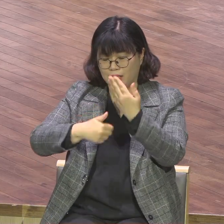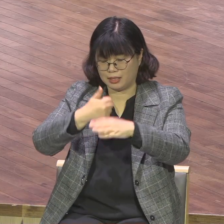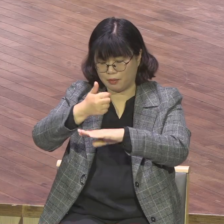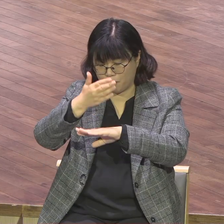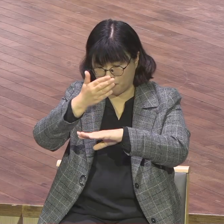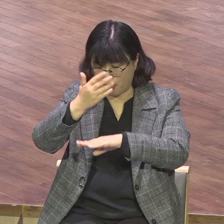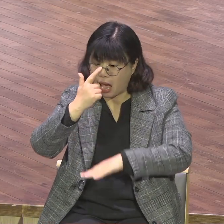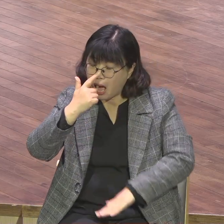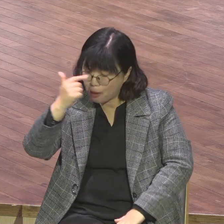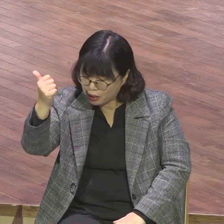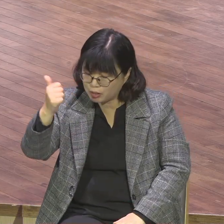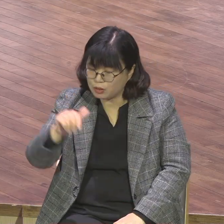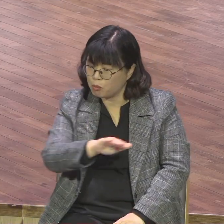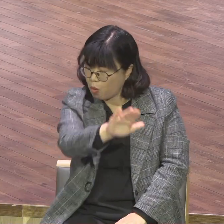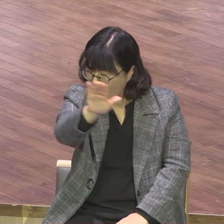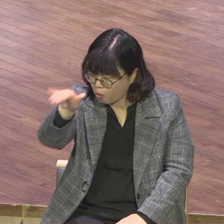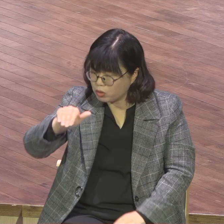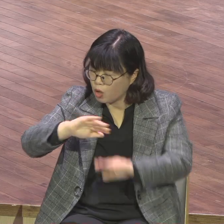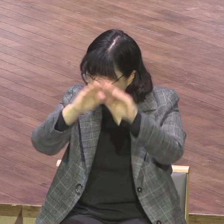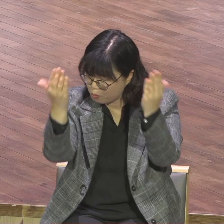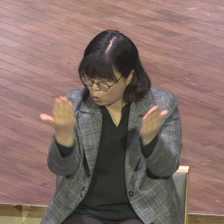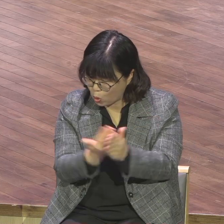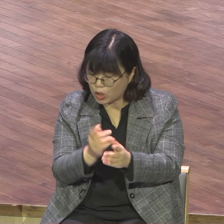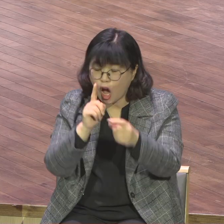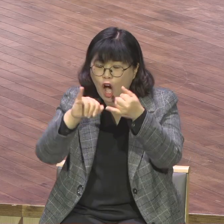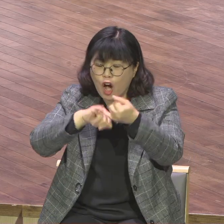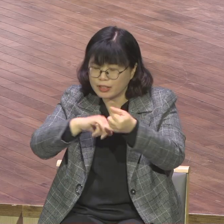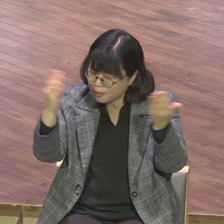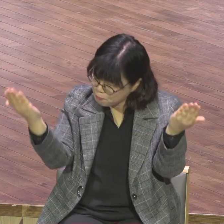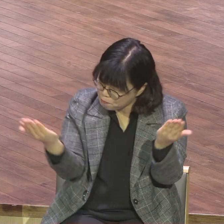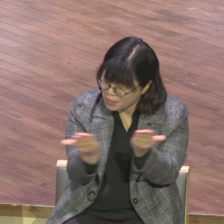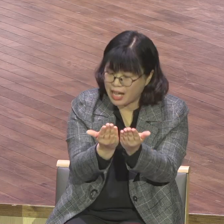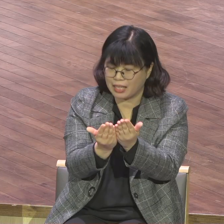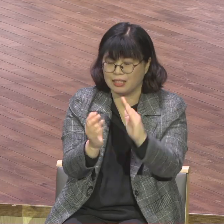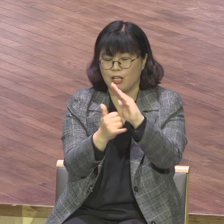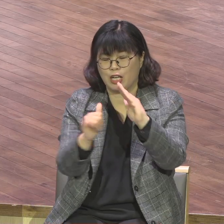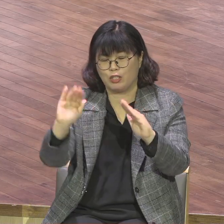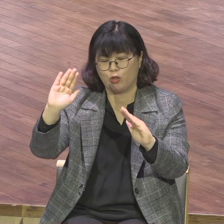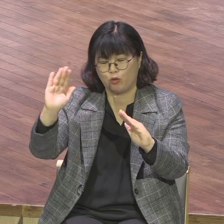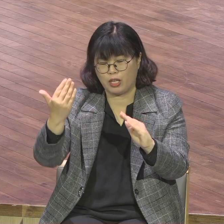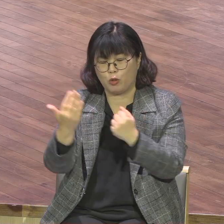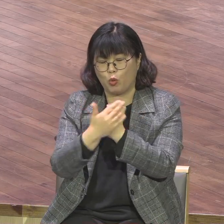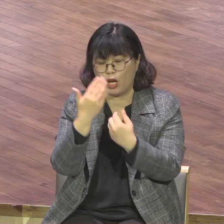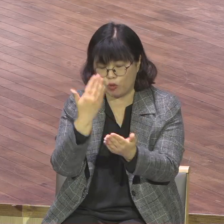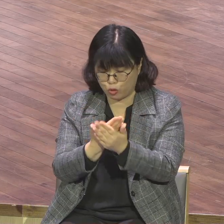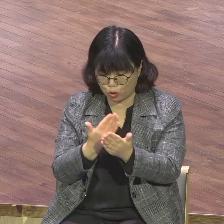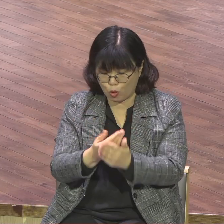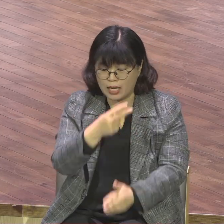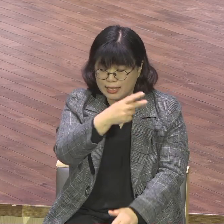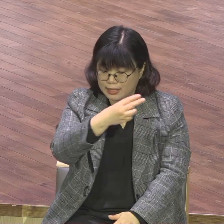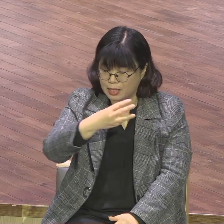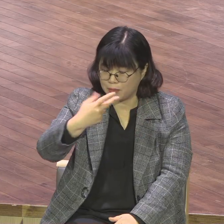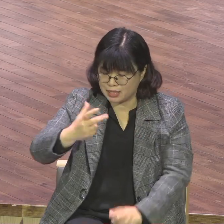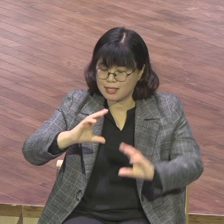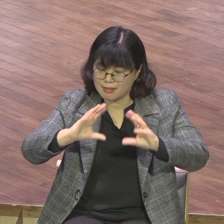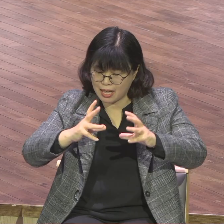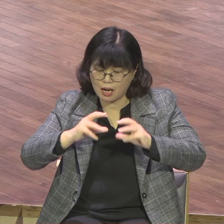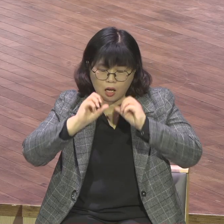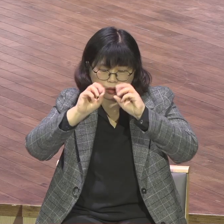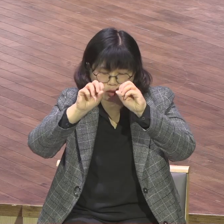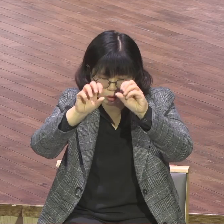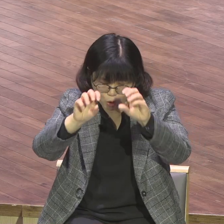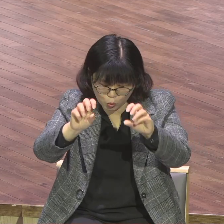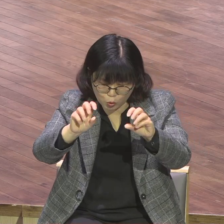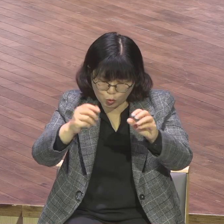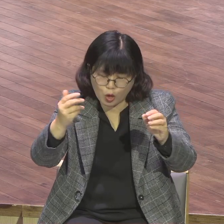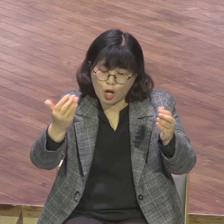가정들이 언약적 가정되게 하여 주옵시고 237 나라 5천종 복음화의 세임하는 성교의 플랫폼이 되게 하여 주시옵소서.